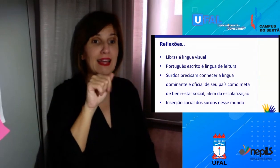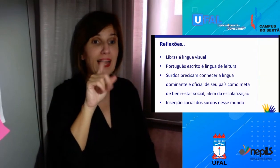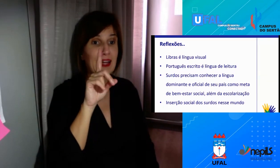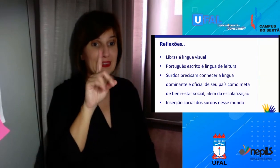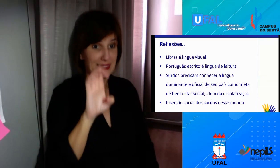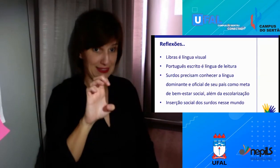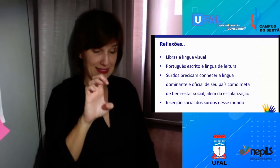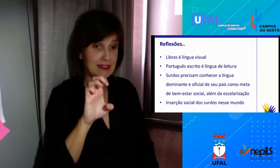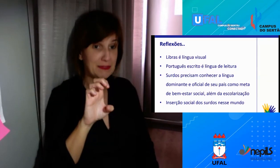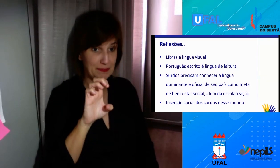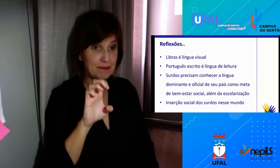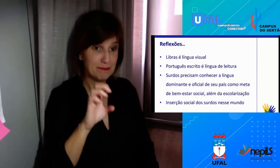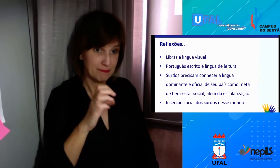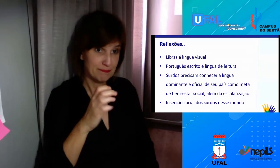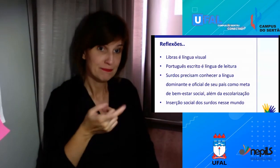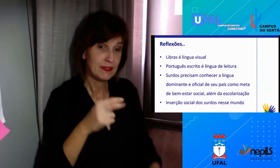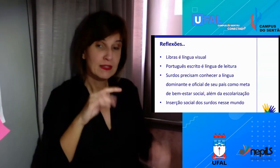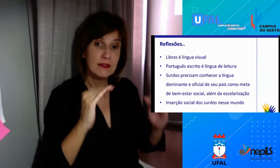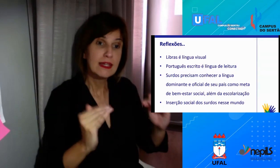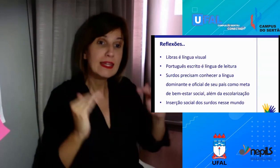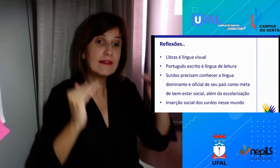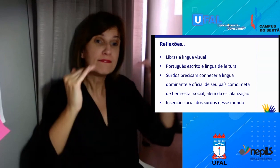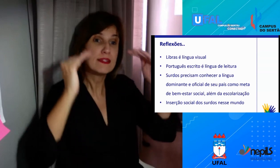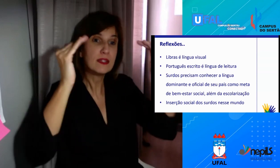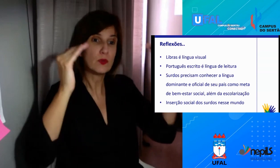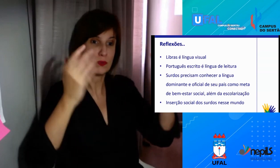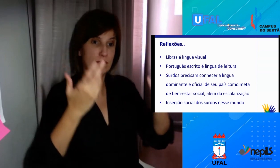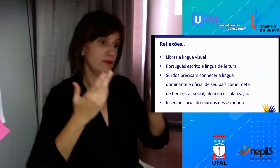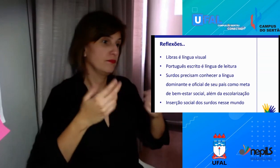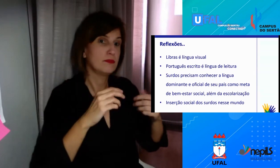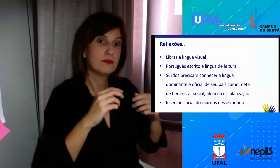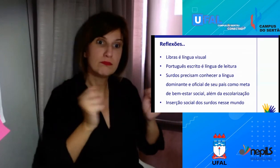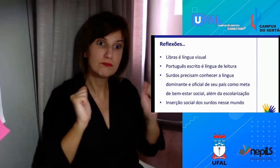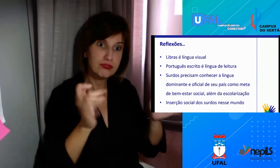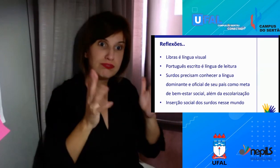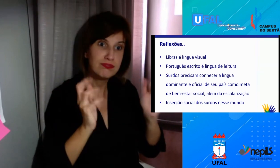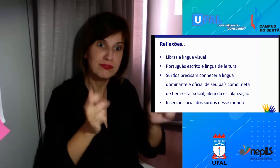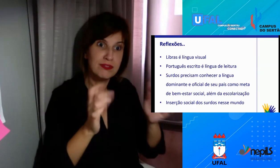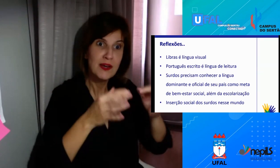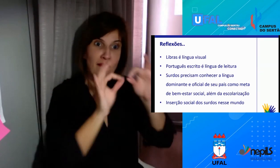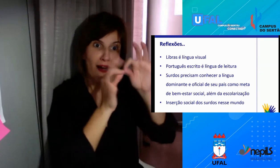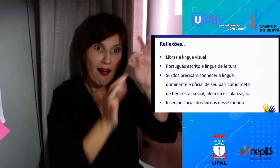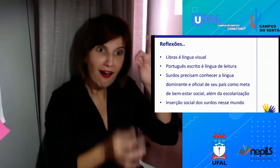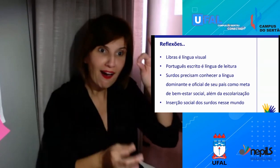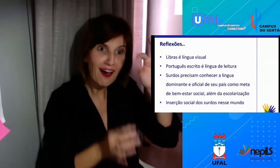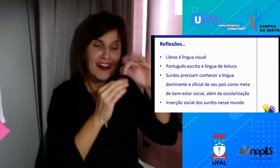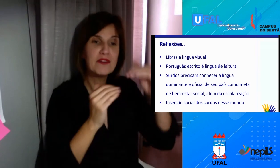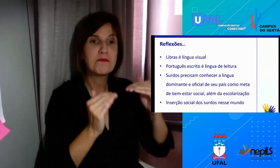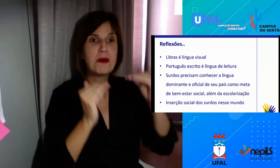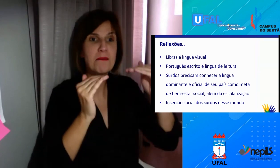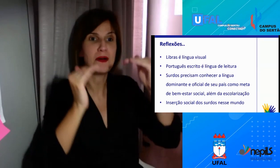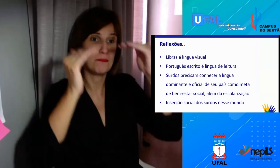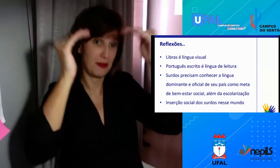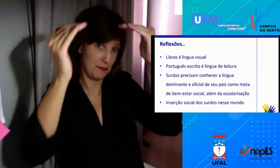das competências e habilidades que os alunos precisam responder, nos mais diversos